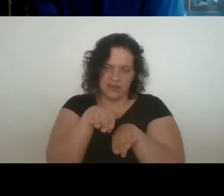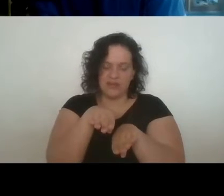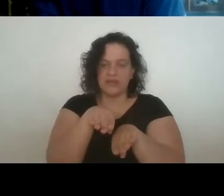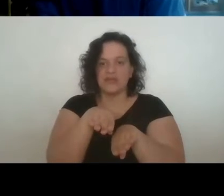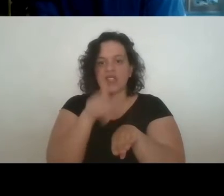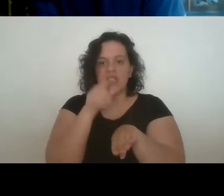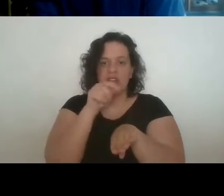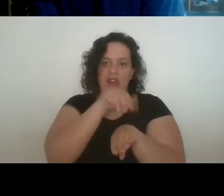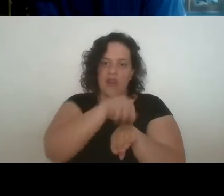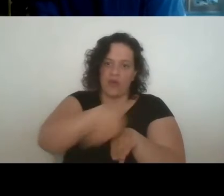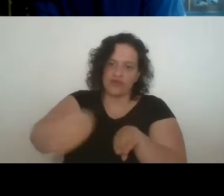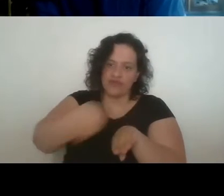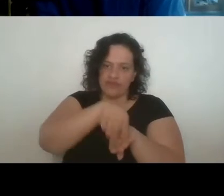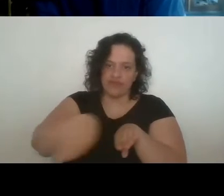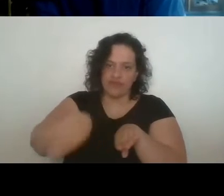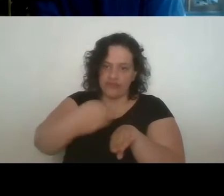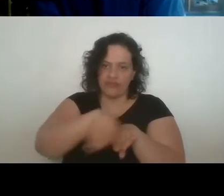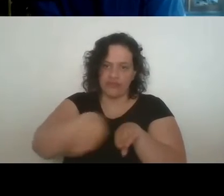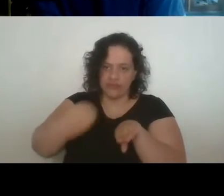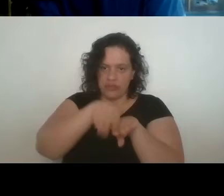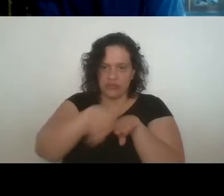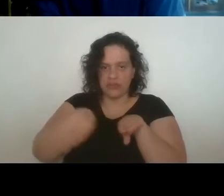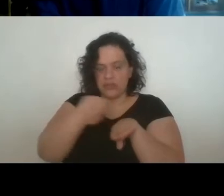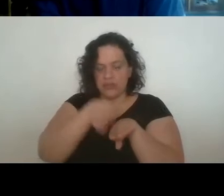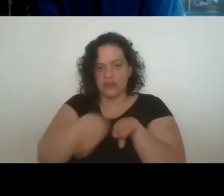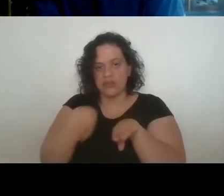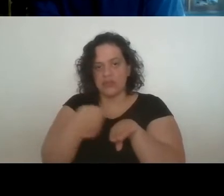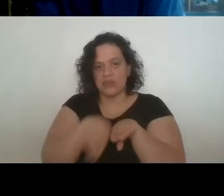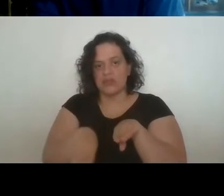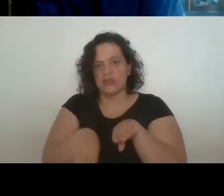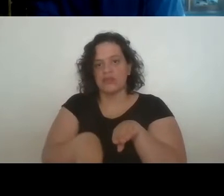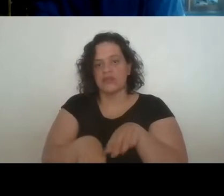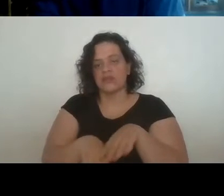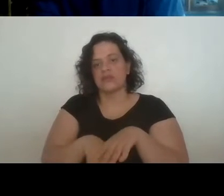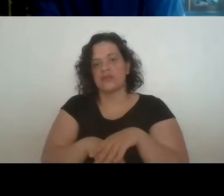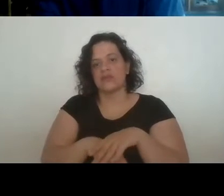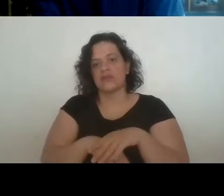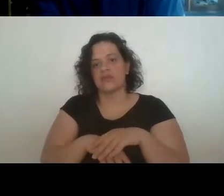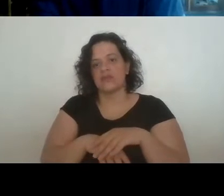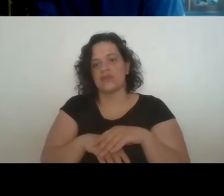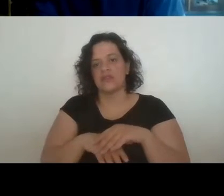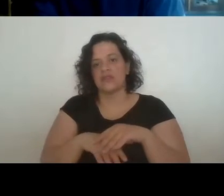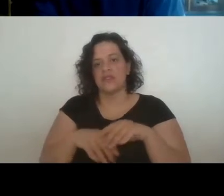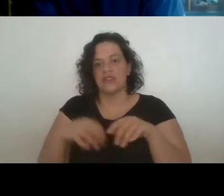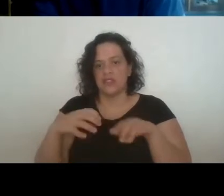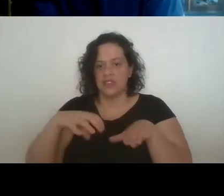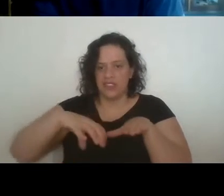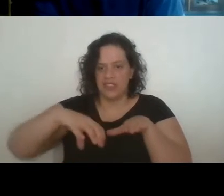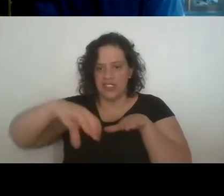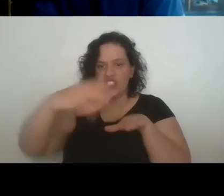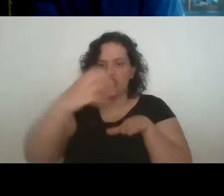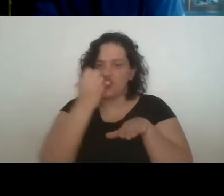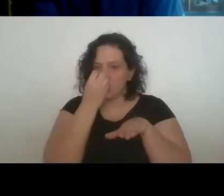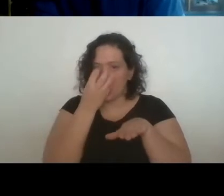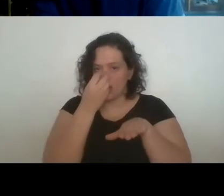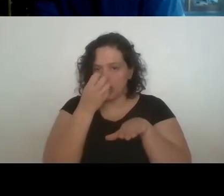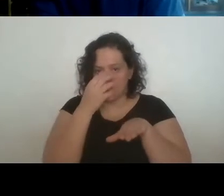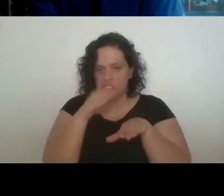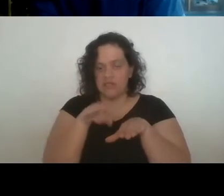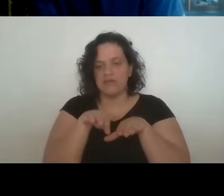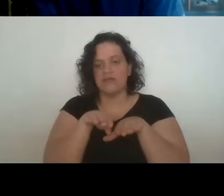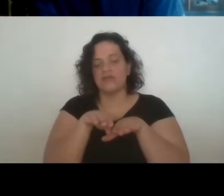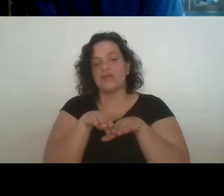água passa a entrar, ela sai da sarjeta, escoa para dentro do nosso jardim. A gente tem uma